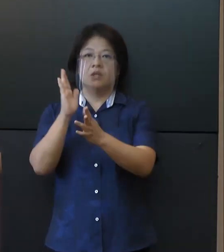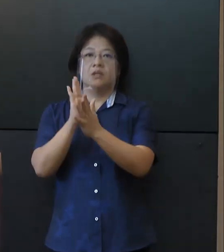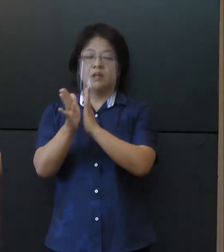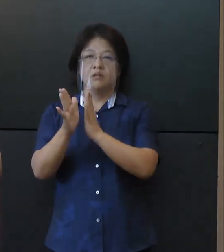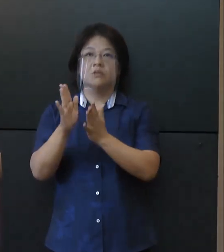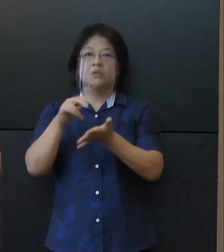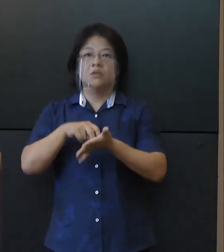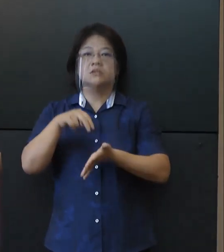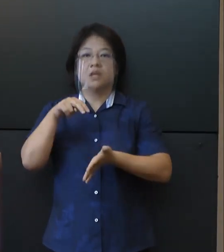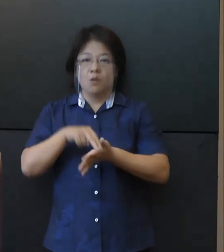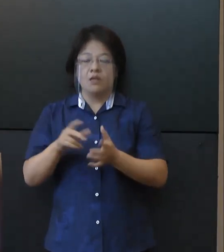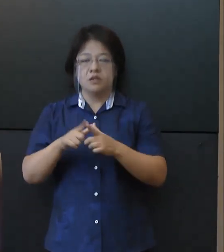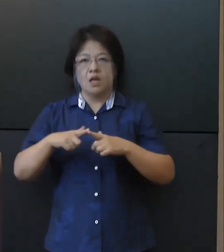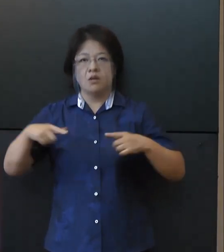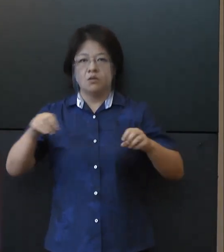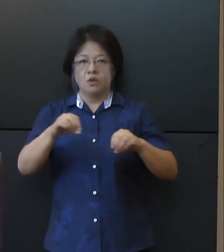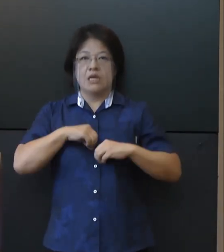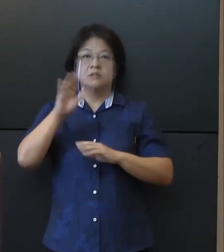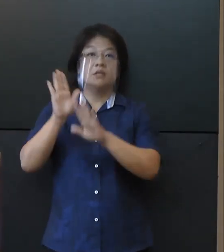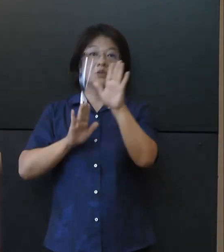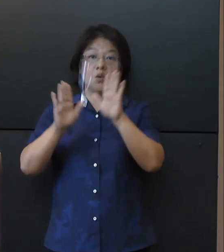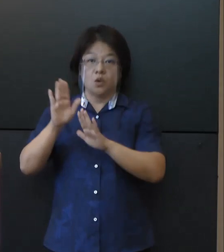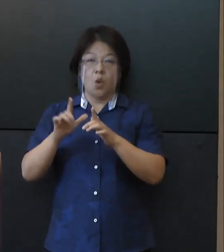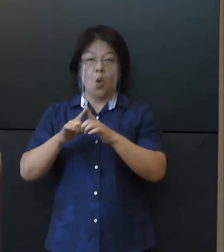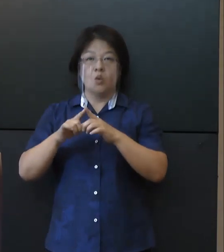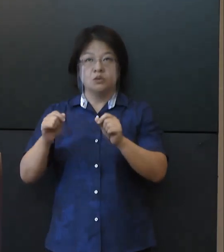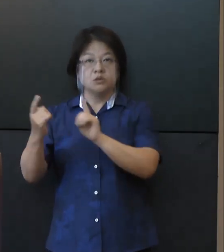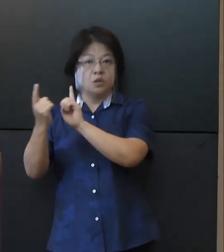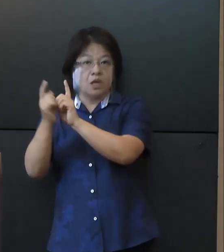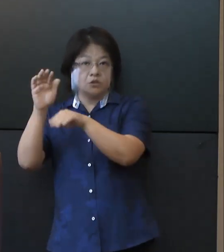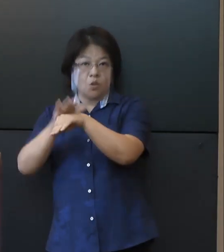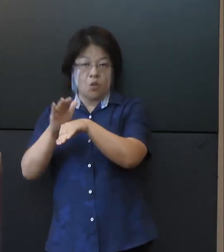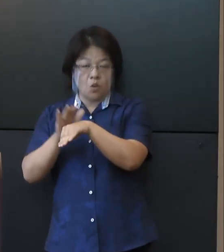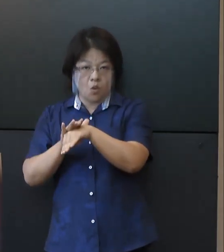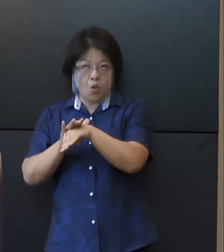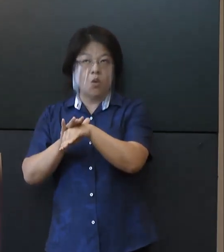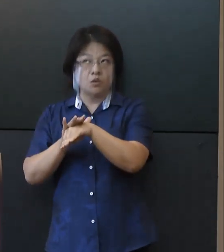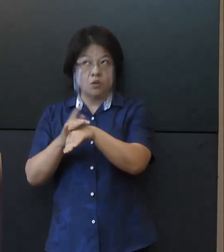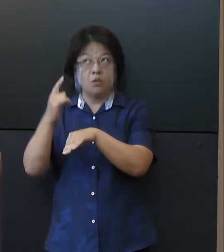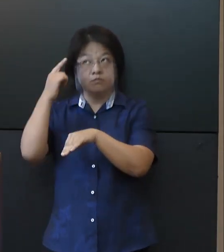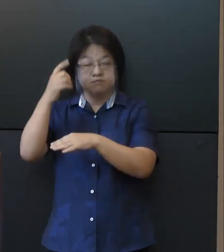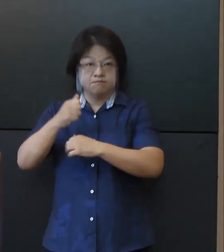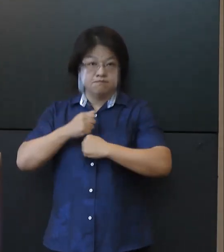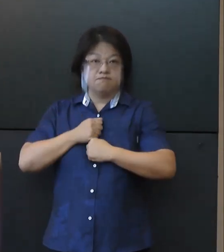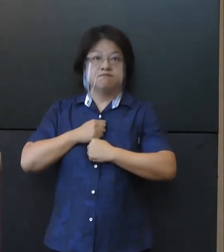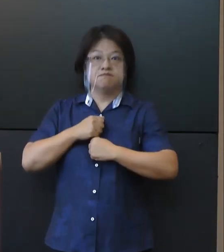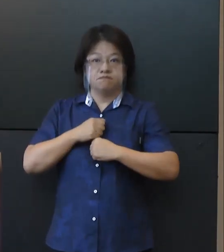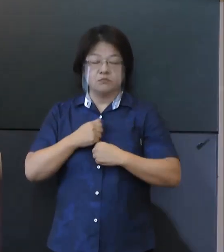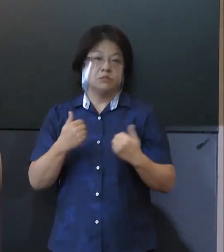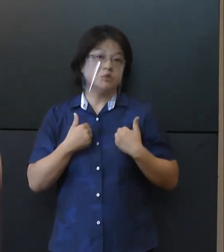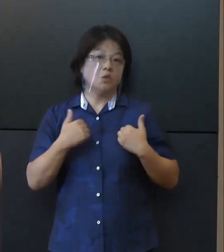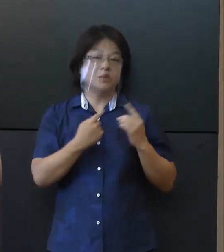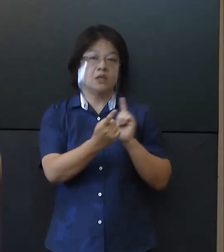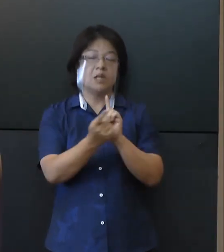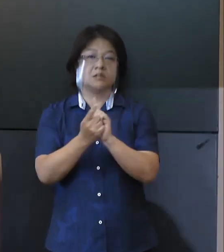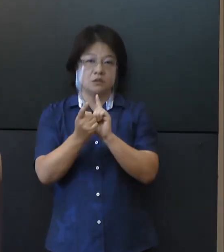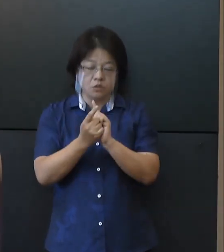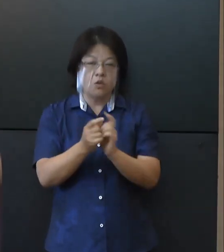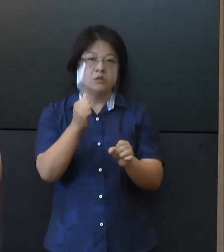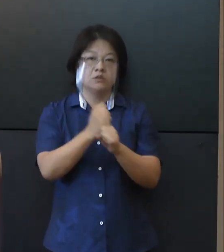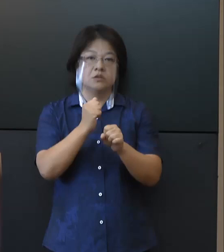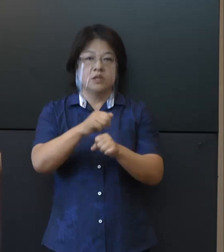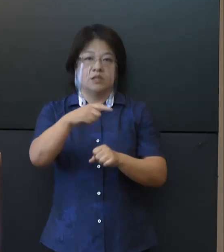の感染状況や国の対処方針などに留意をし、必要な対策を講じてまいります。